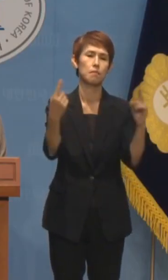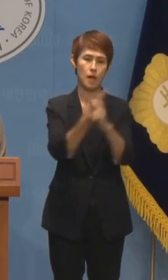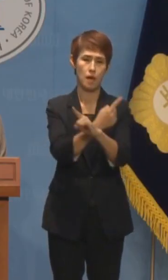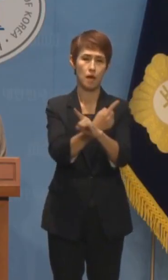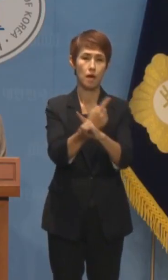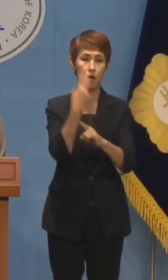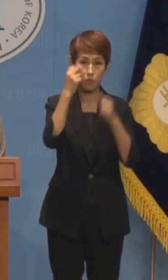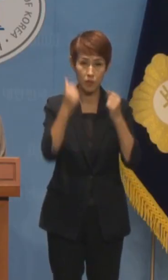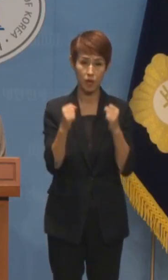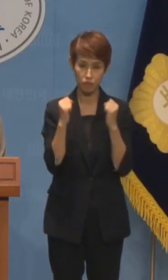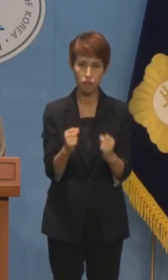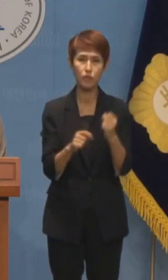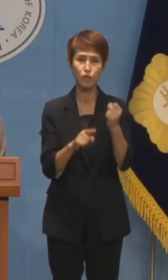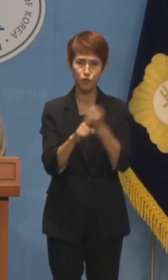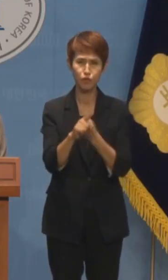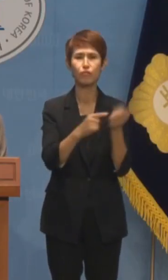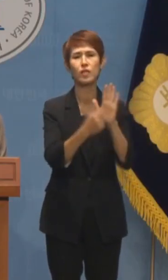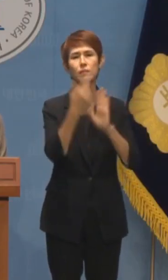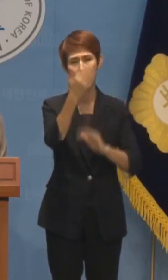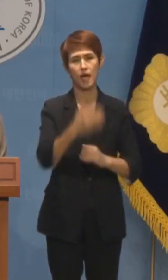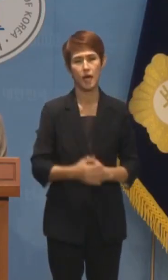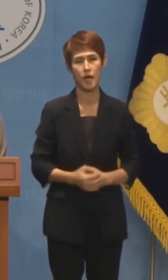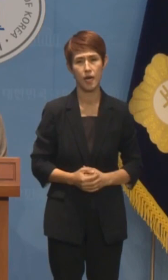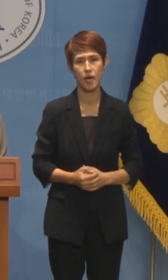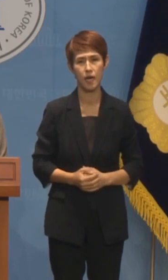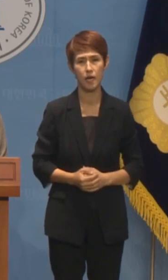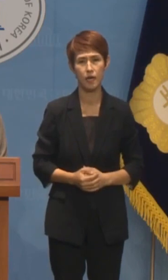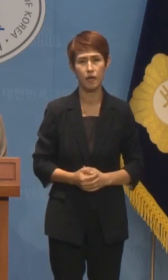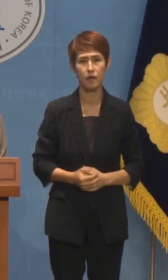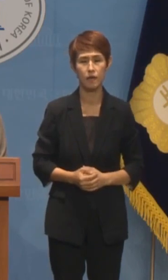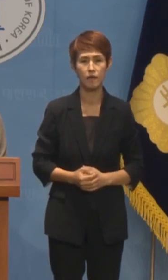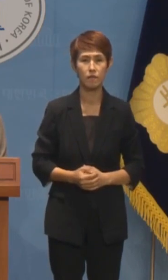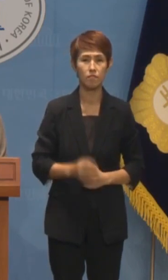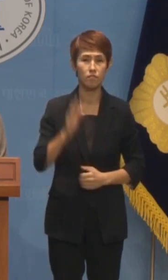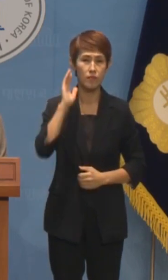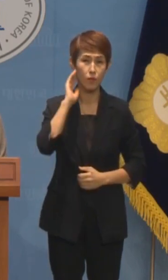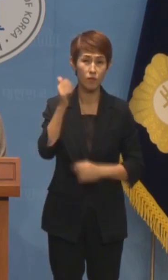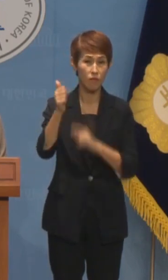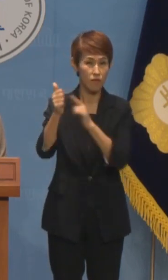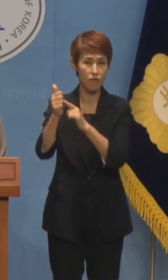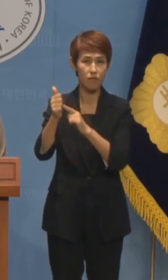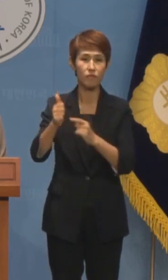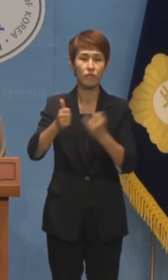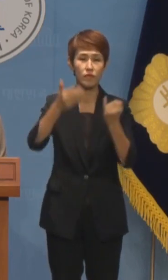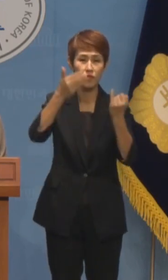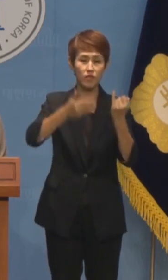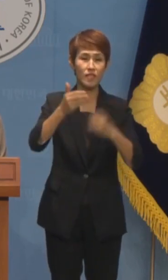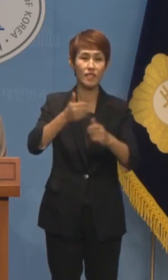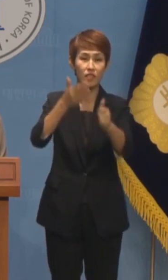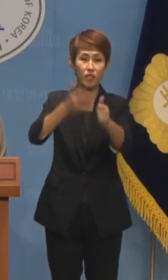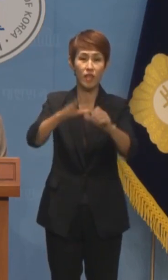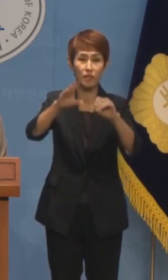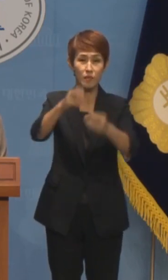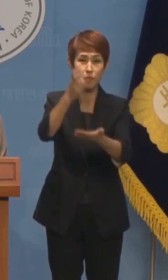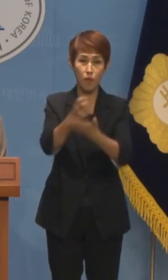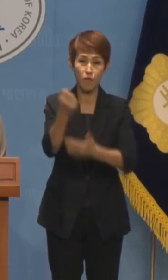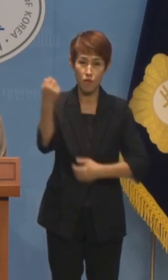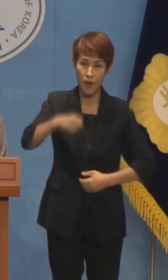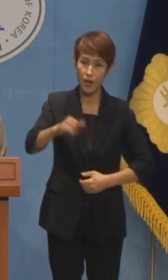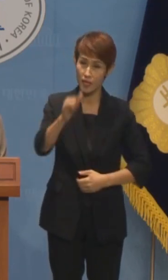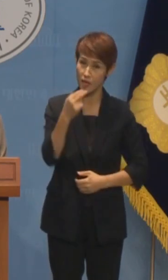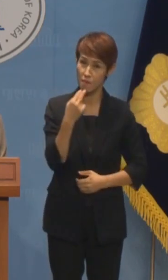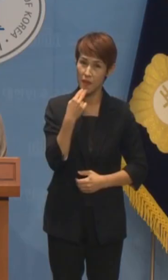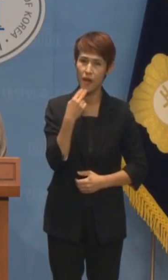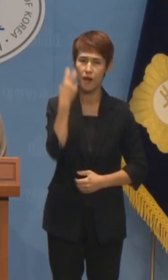회복하는 길입니다. 이참에 공직자인 윤 대통령의 청탁금지법 위반 여부도 국민 눈높이에서 다시